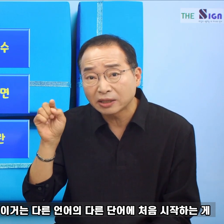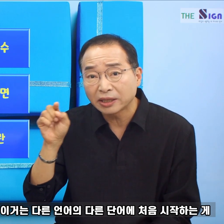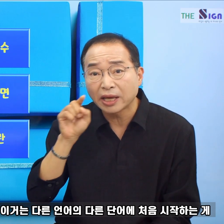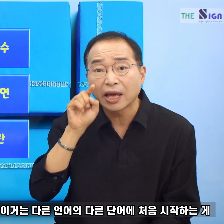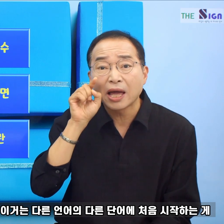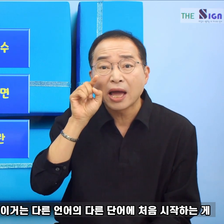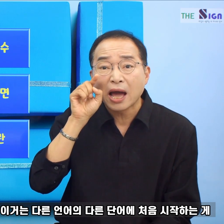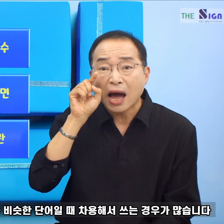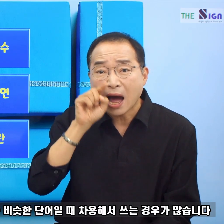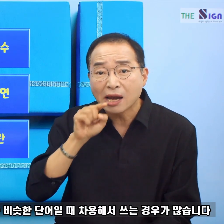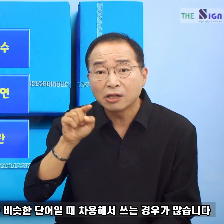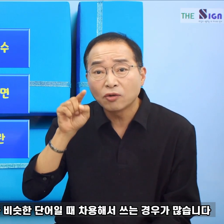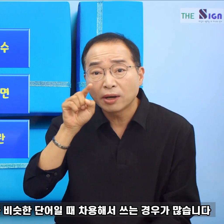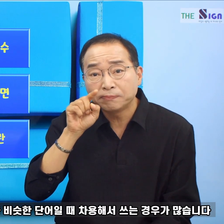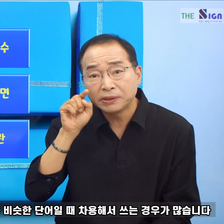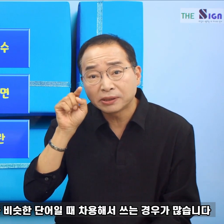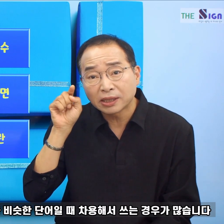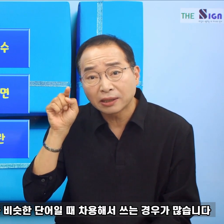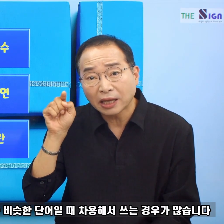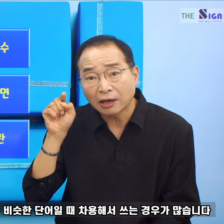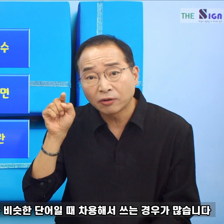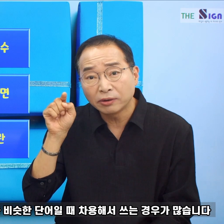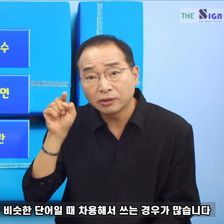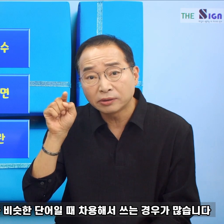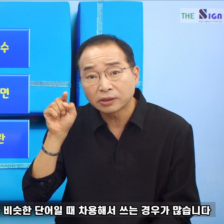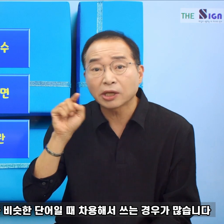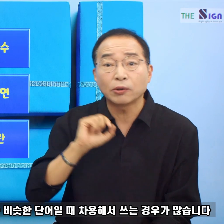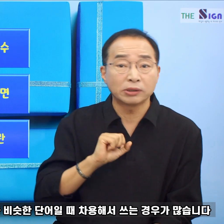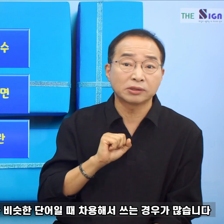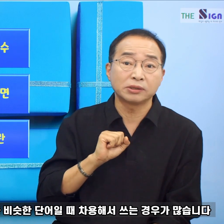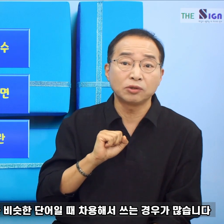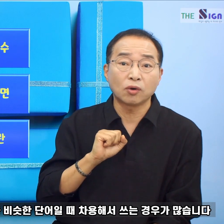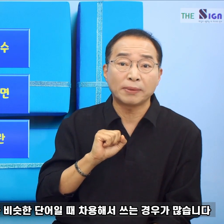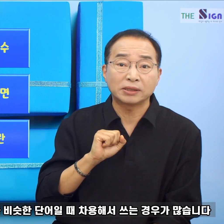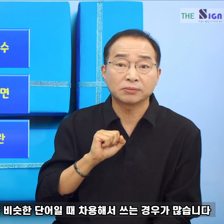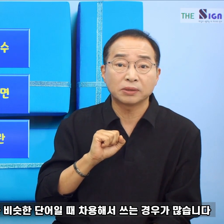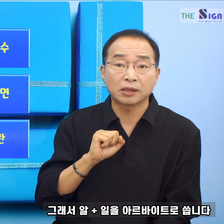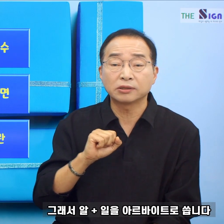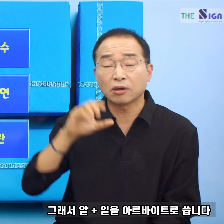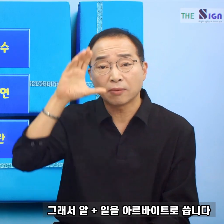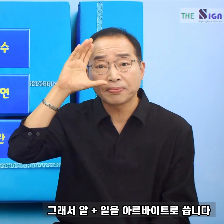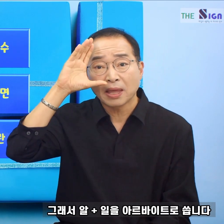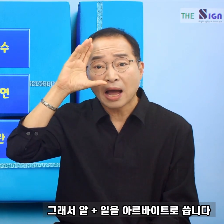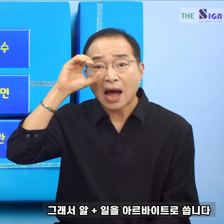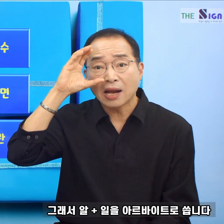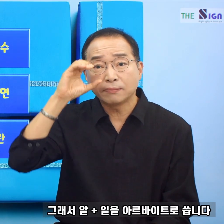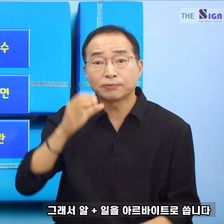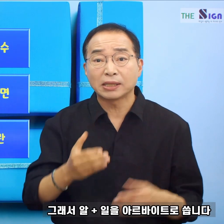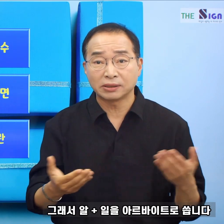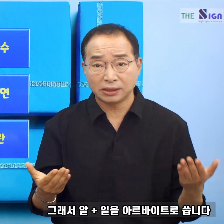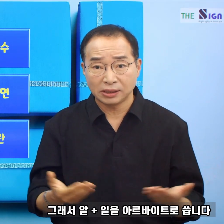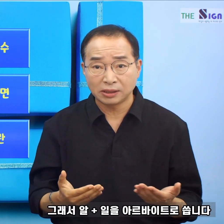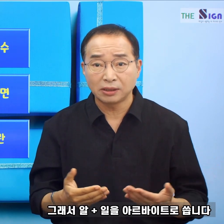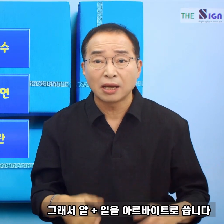게 알과 비슷한 단어일 때 차용해서 쓰는 경우가 많습니다. 그래서 알 플러스 1을